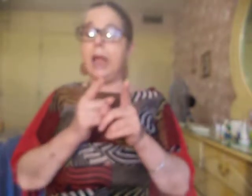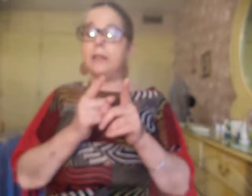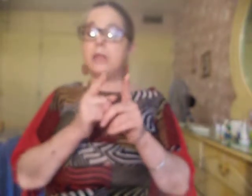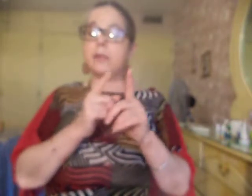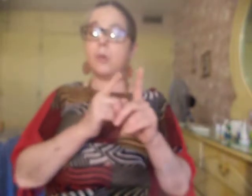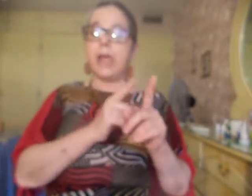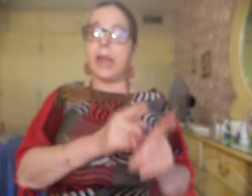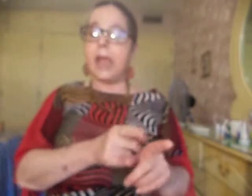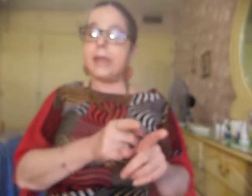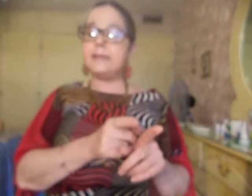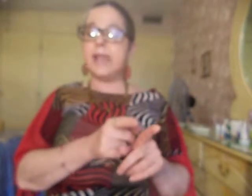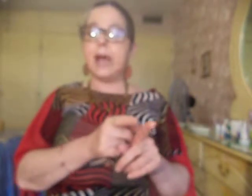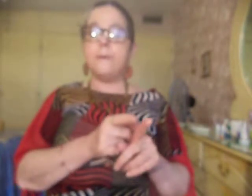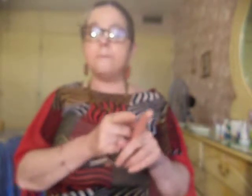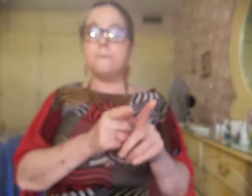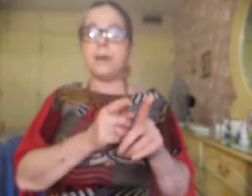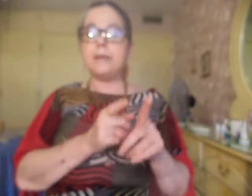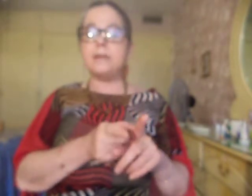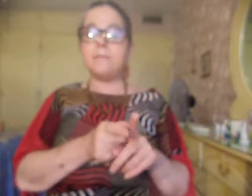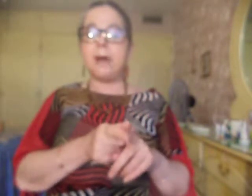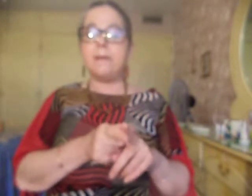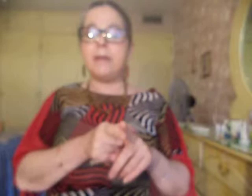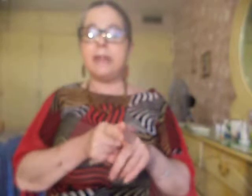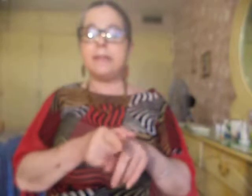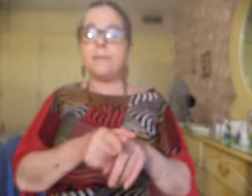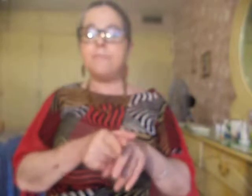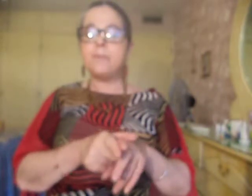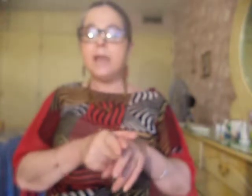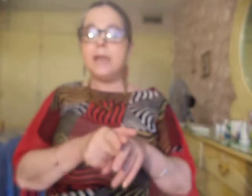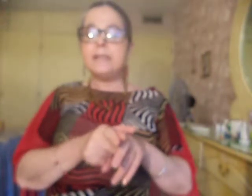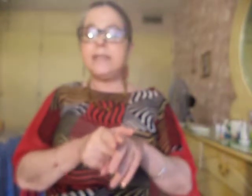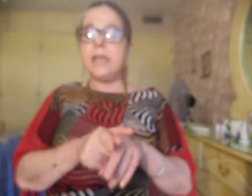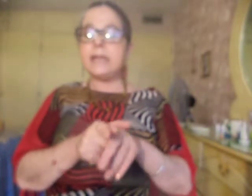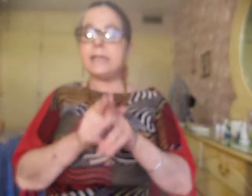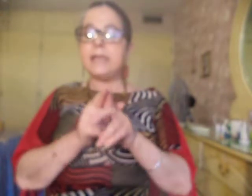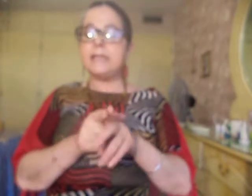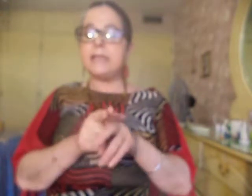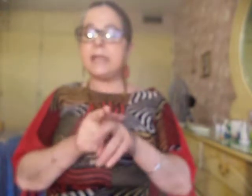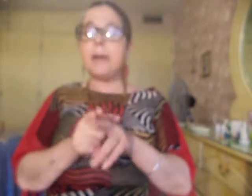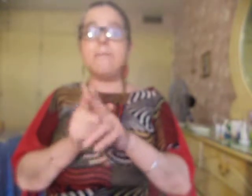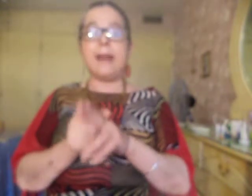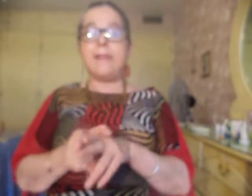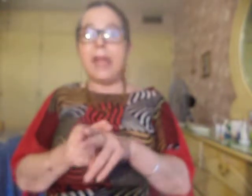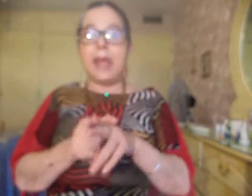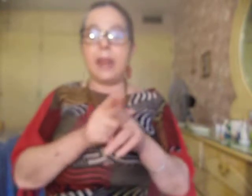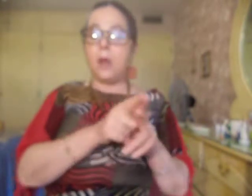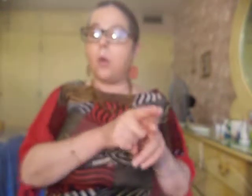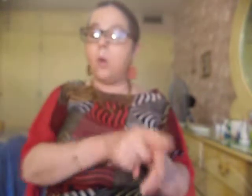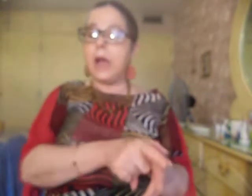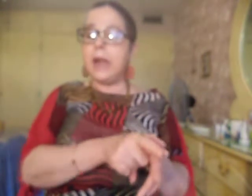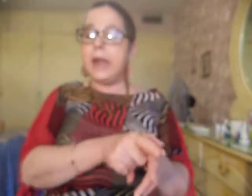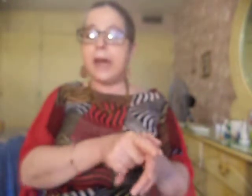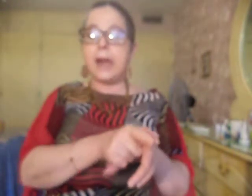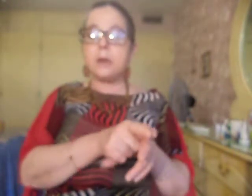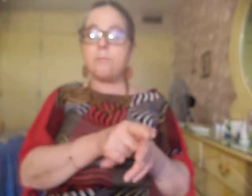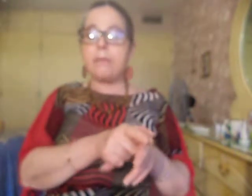de tu herencia principalmente. Si se necesita perder o ganar